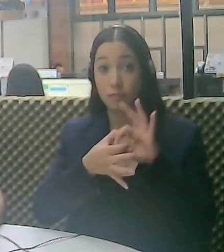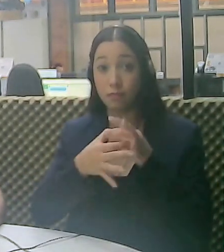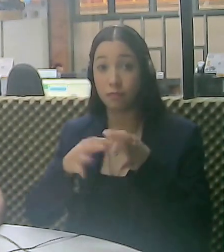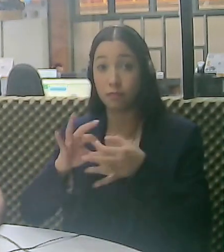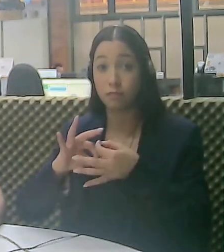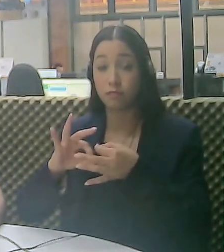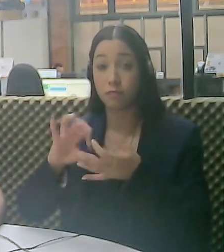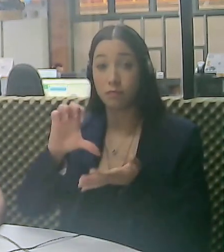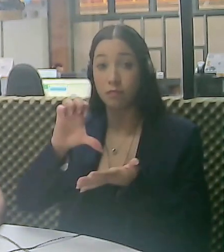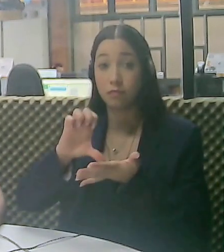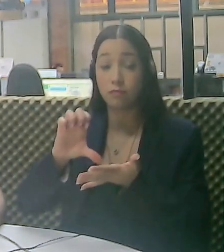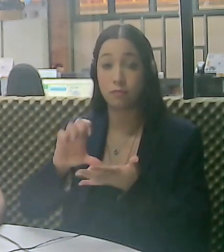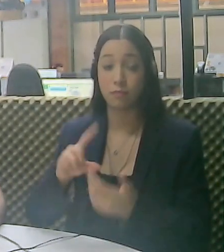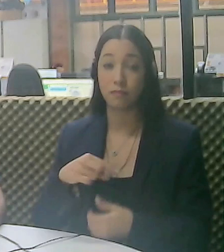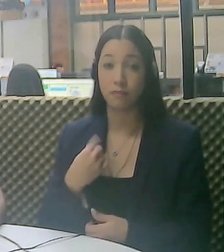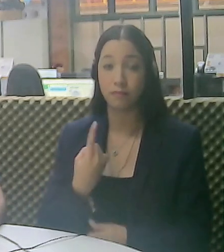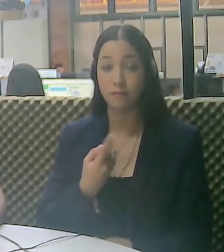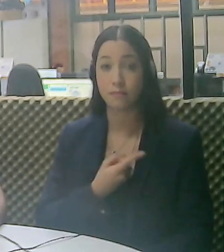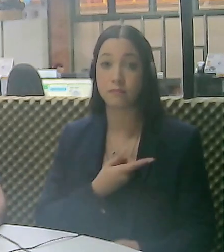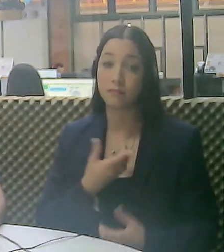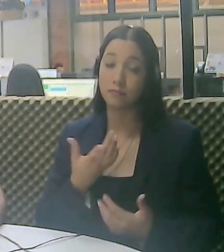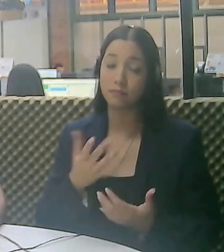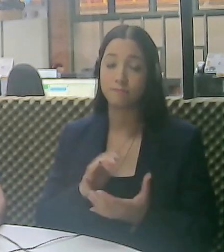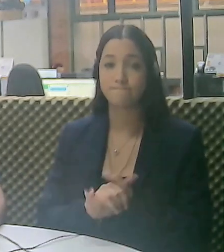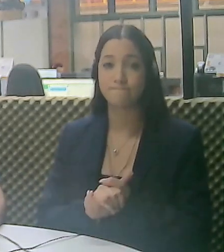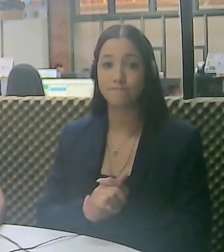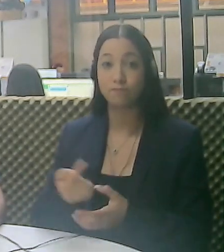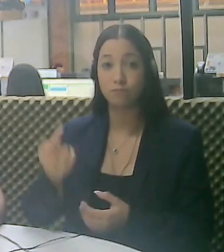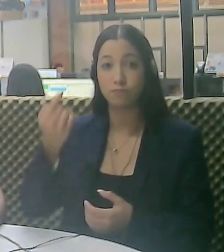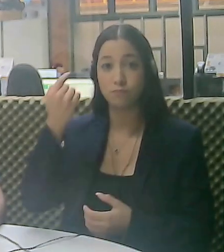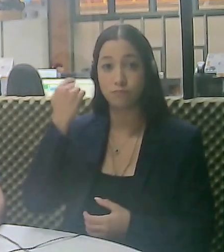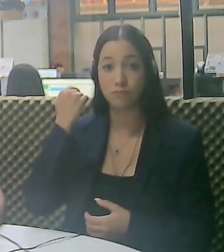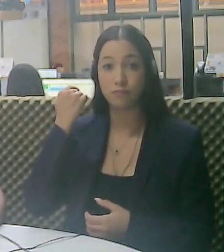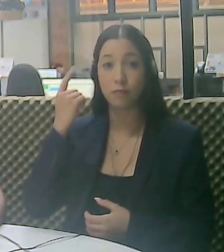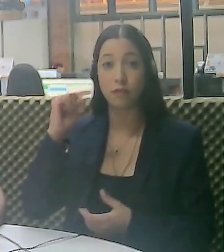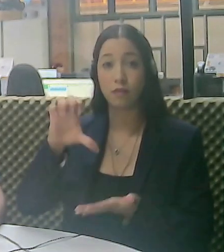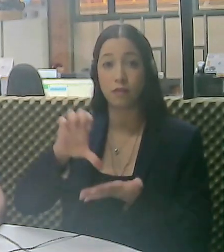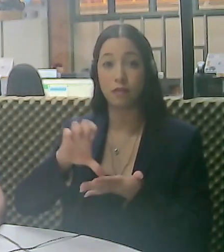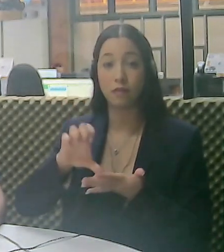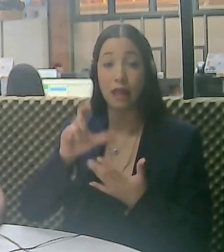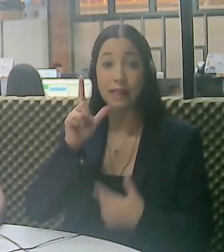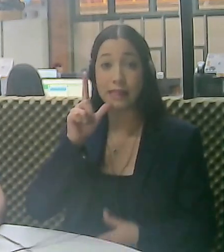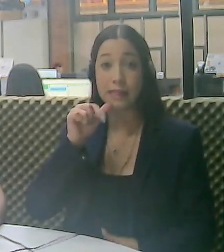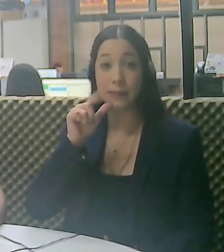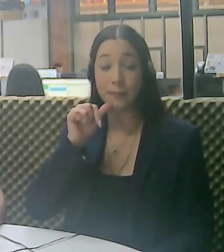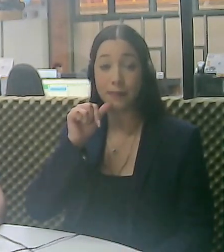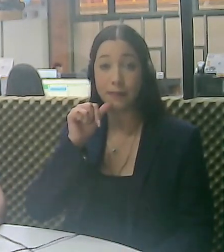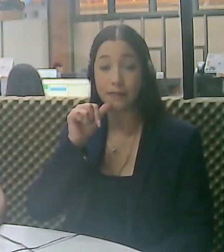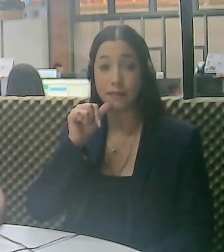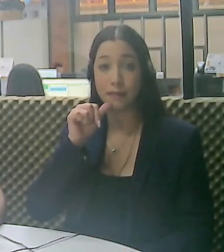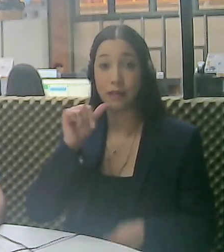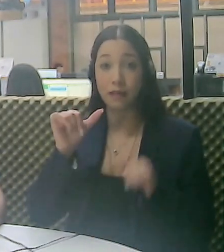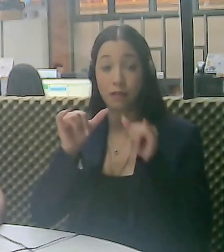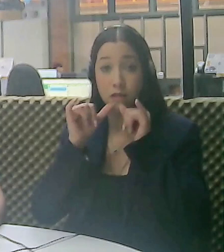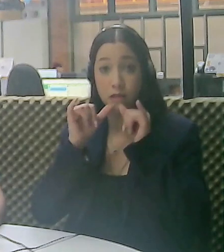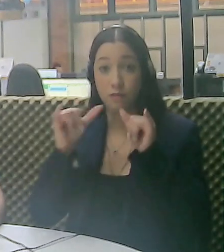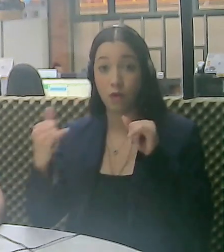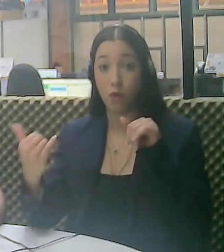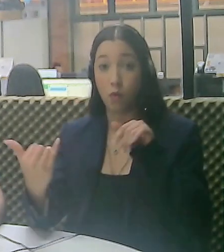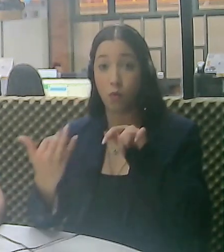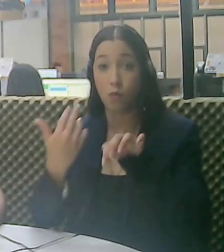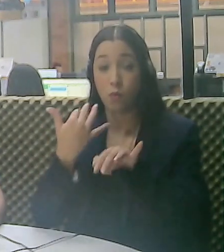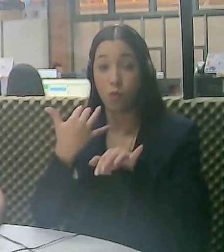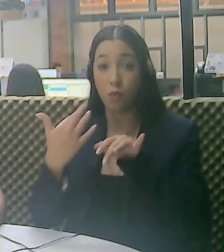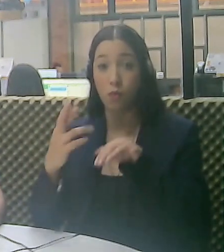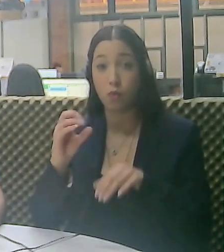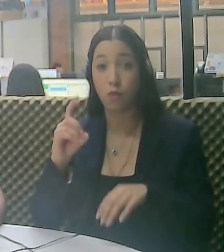central nossa, né? Lá onde era a antiga sede do DEMAI. De lá se aciona o equipamento ao longo da rondônia, ou seja,